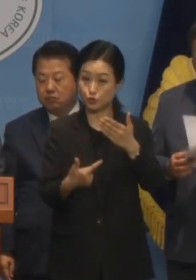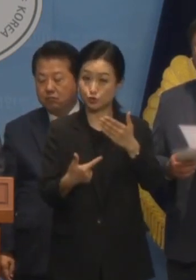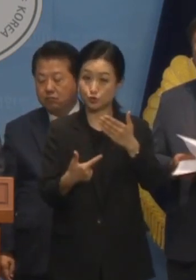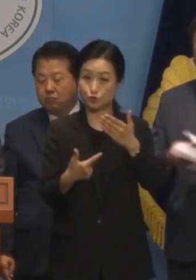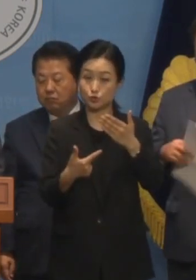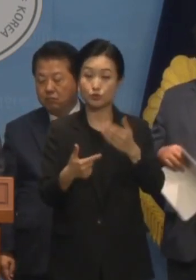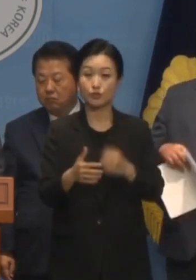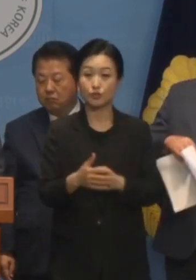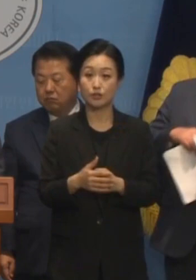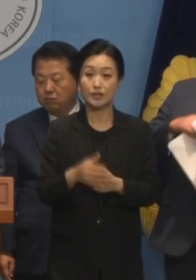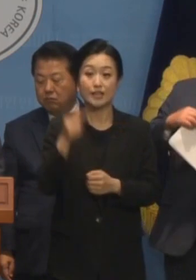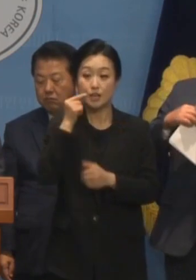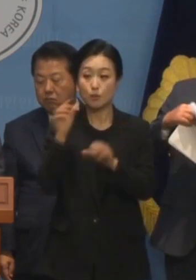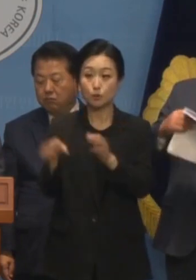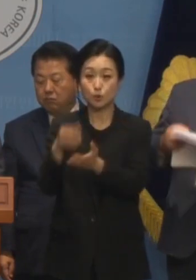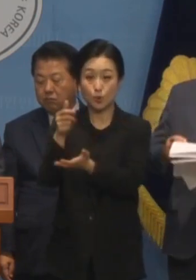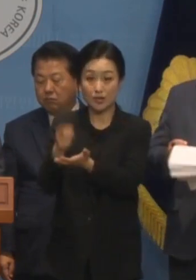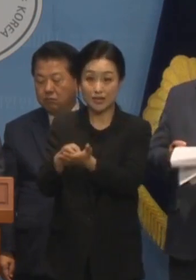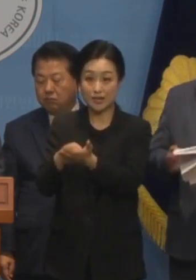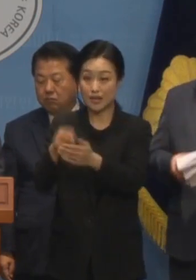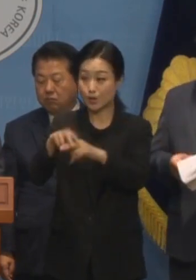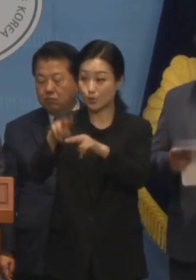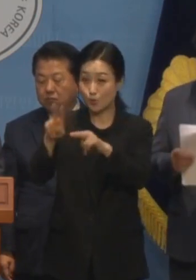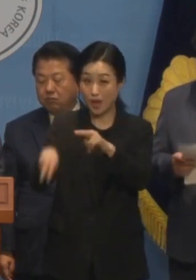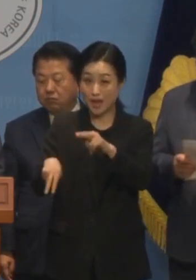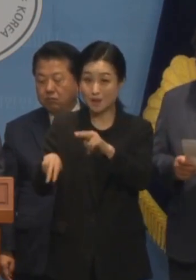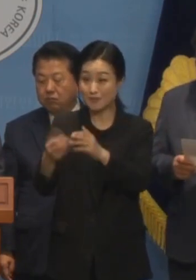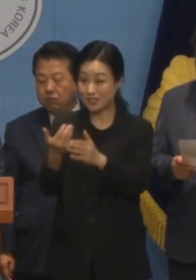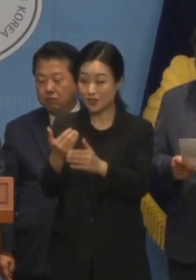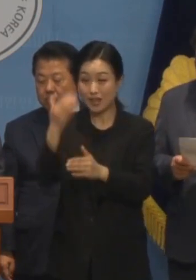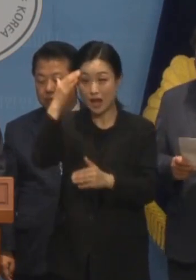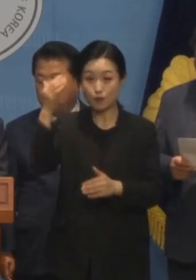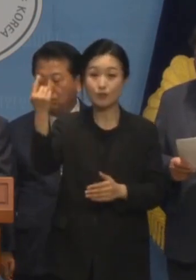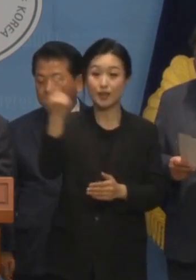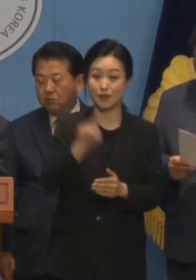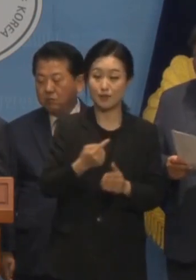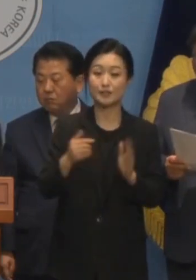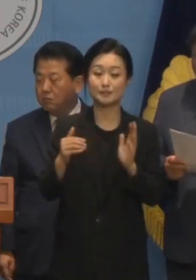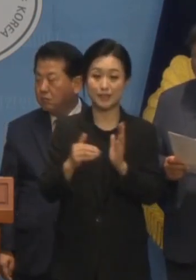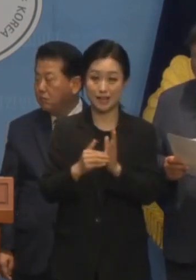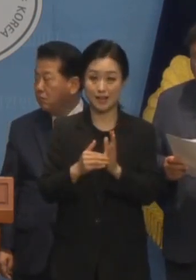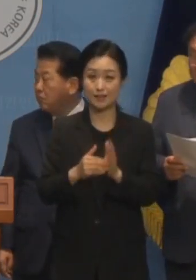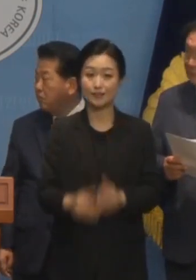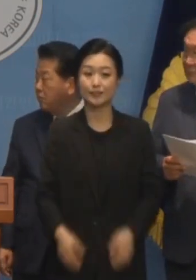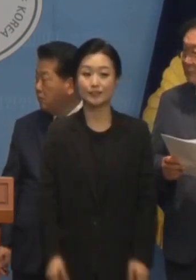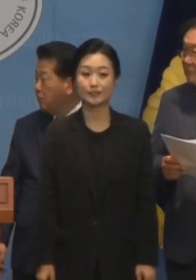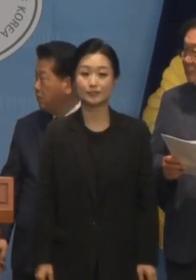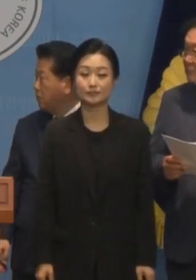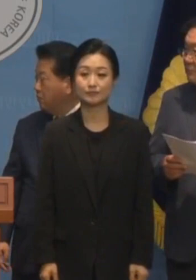퇴임을 앞둔 기시다 총리가 방한했습니다.